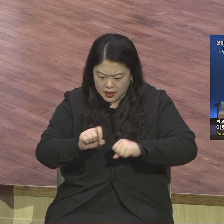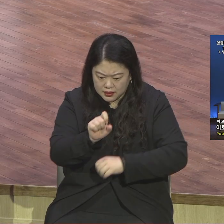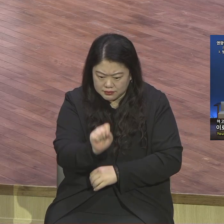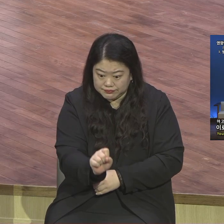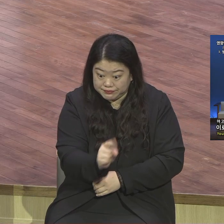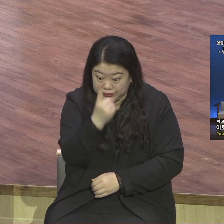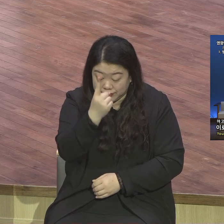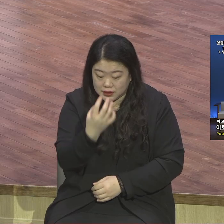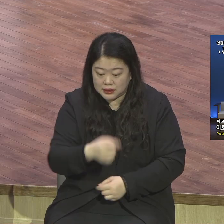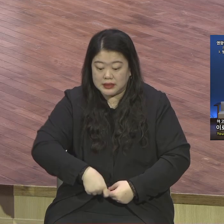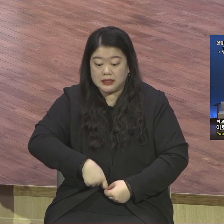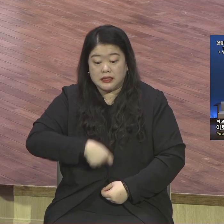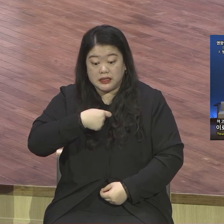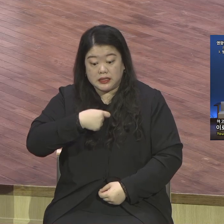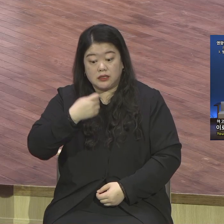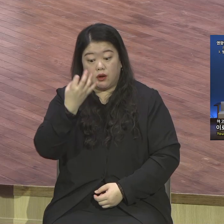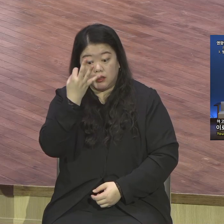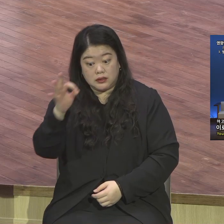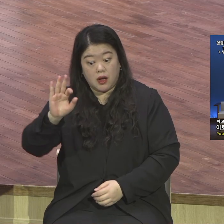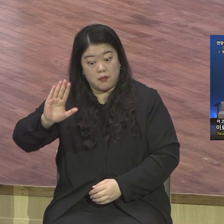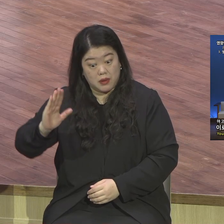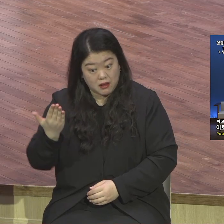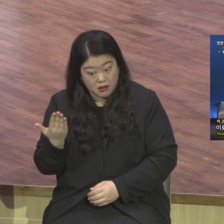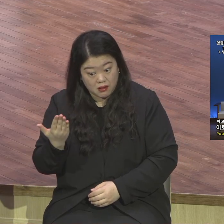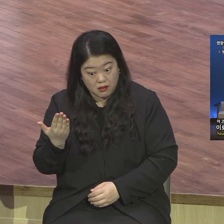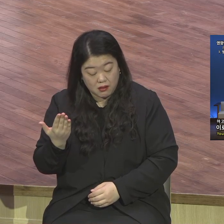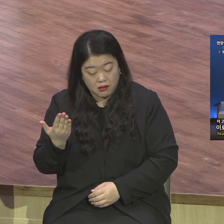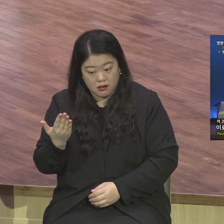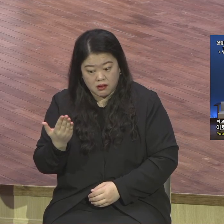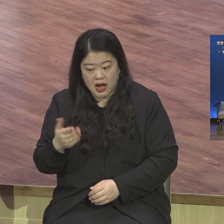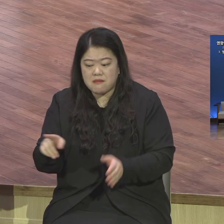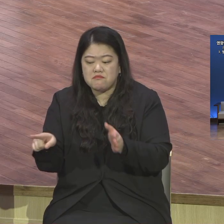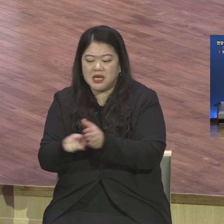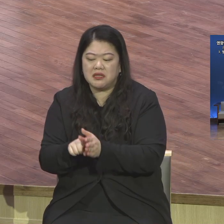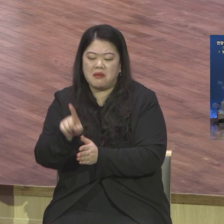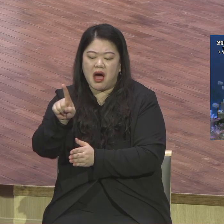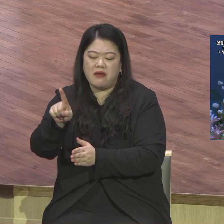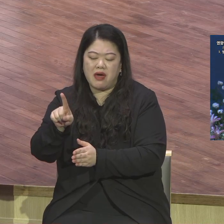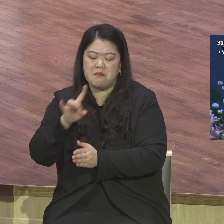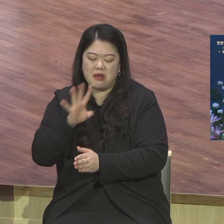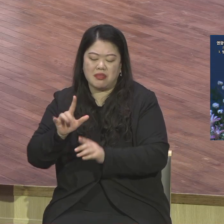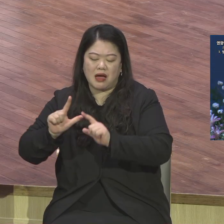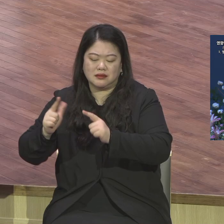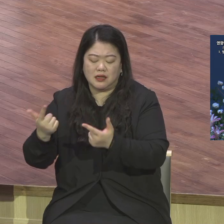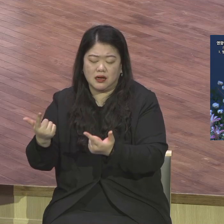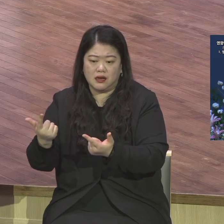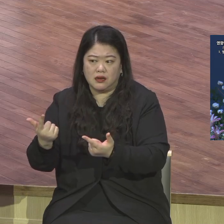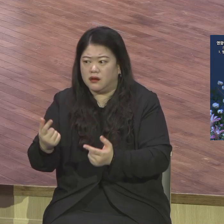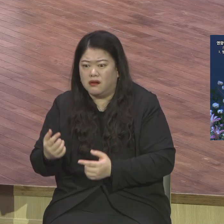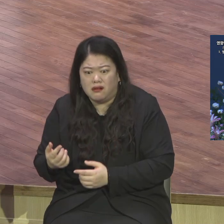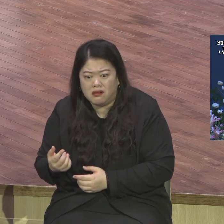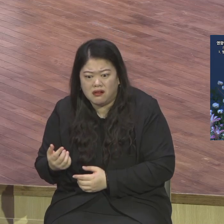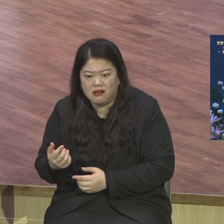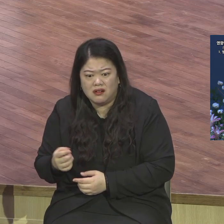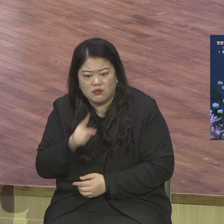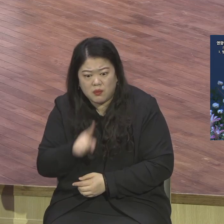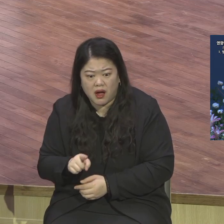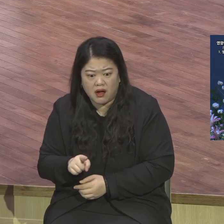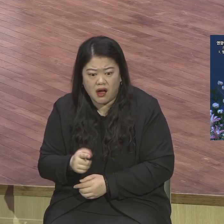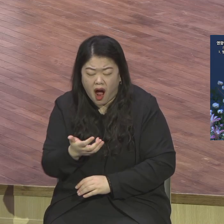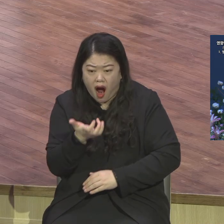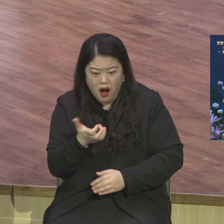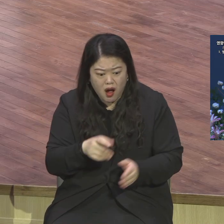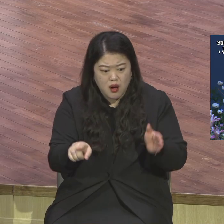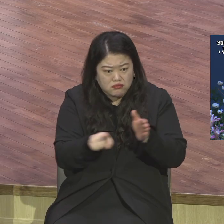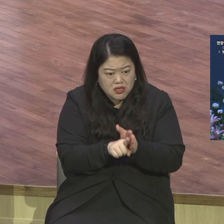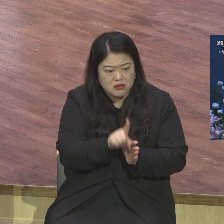받고 믿음으로만은 아니니라. 자 이 말씀 얼핏 보면요 오직 믿음으로